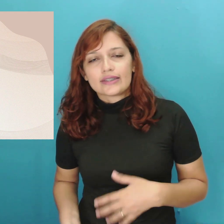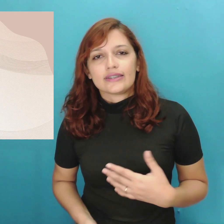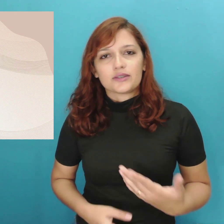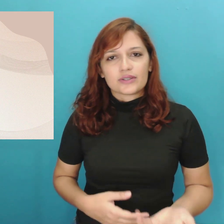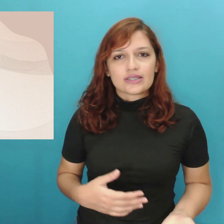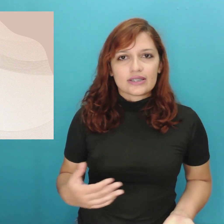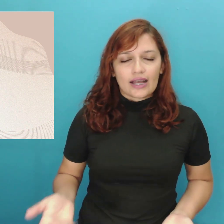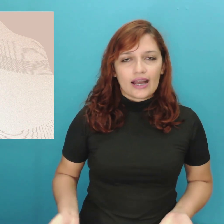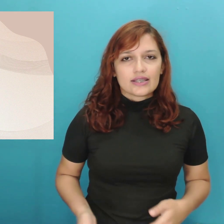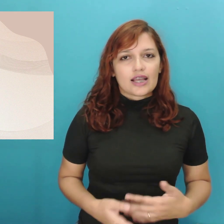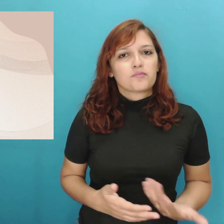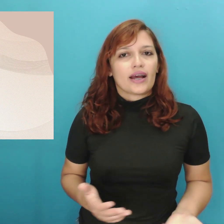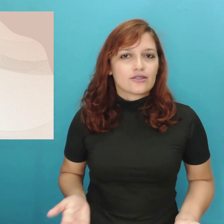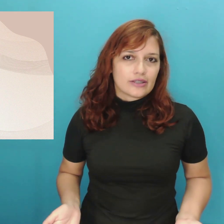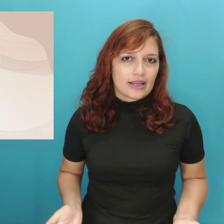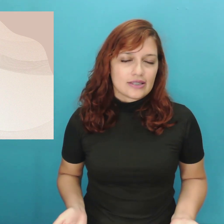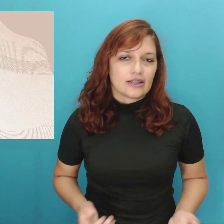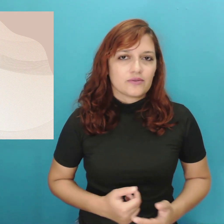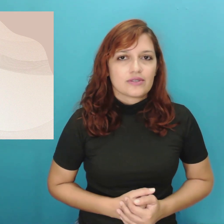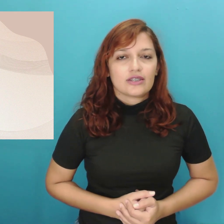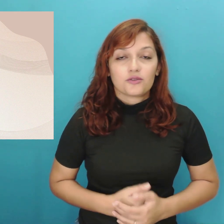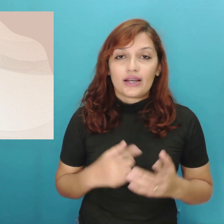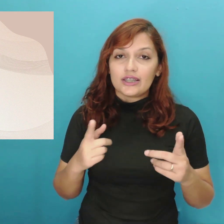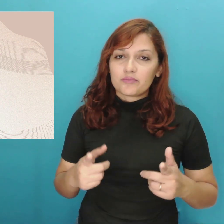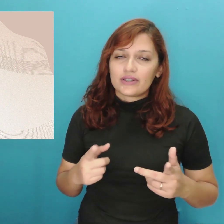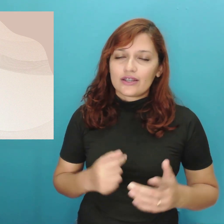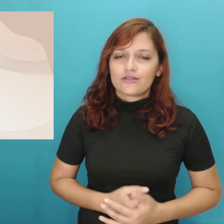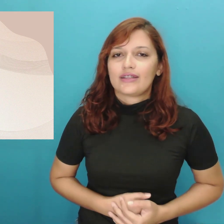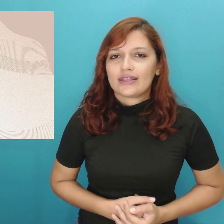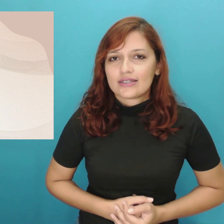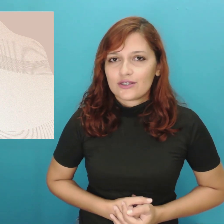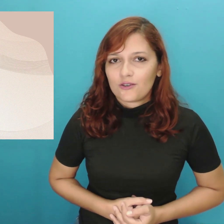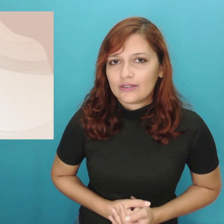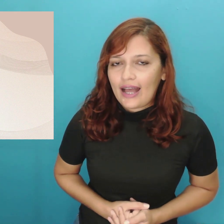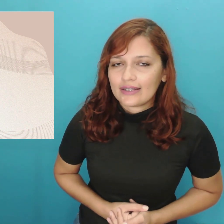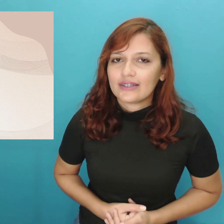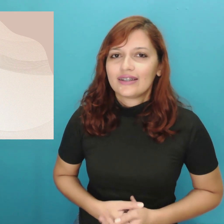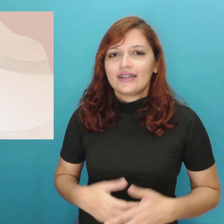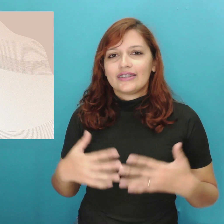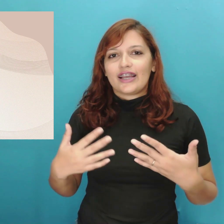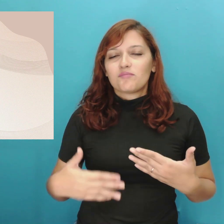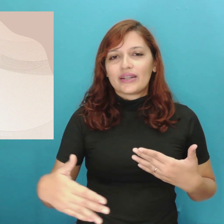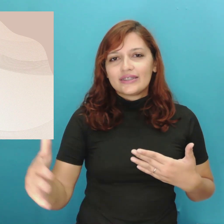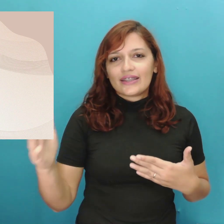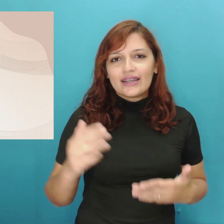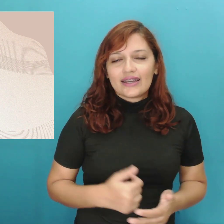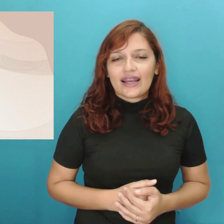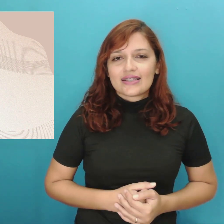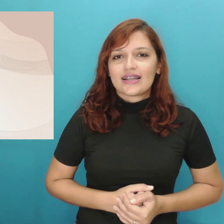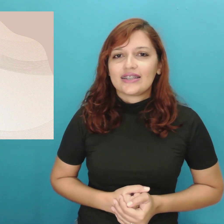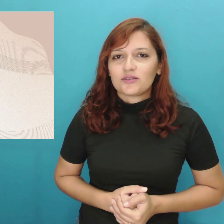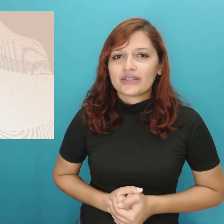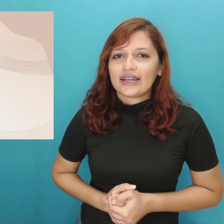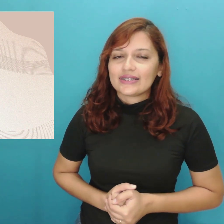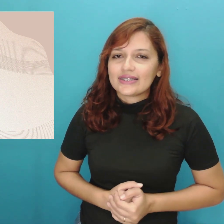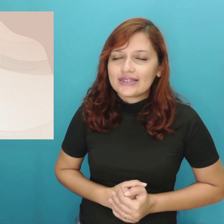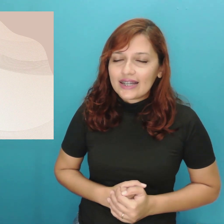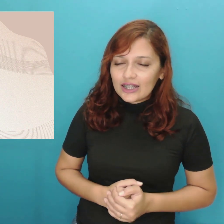língua de sinais há mais de 10 anos e estou aqui para te ajudar nessa jornada de aprender essa língua que é